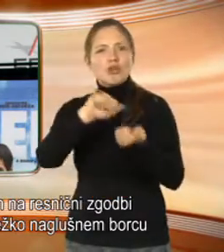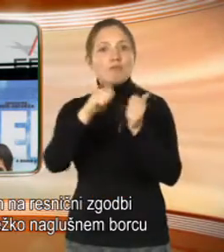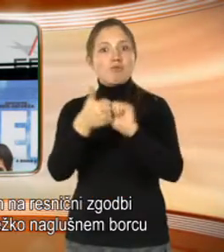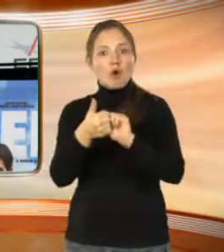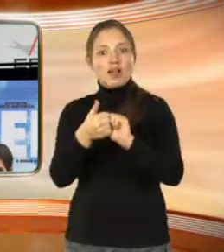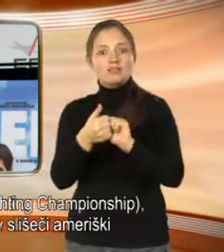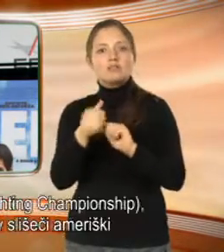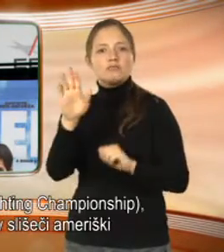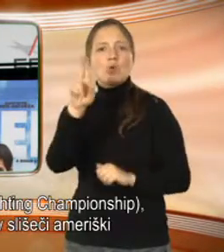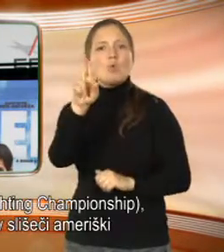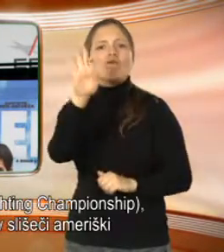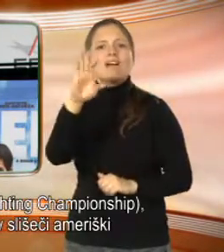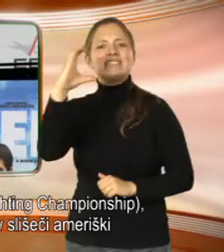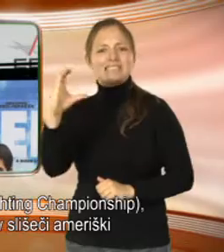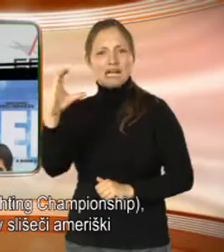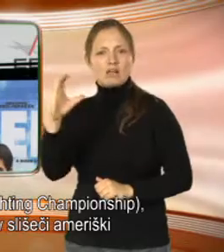slišeči ameriški družini.